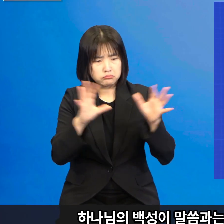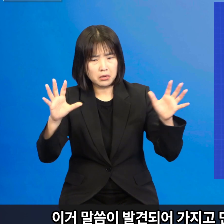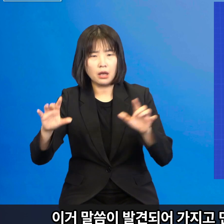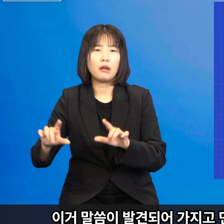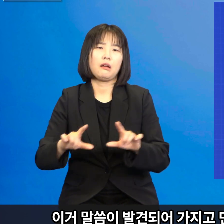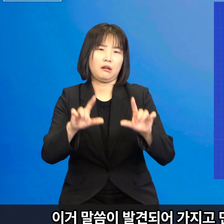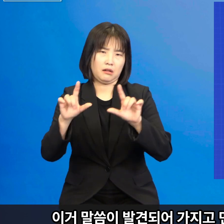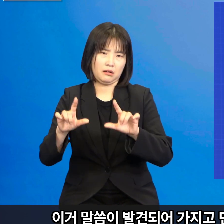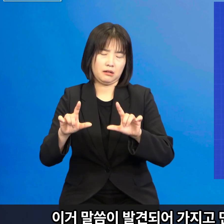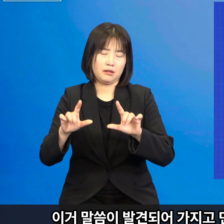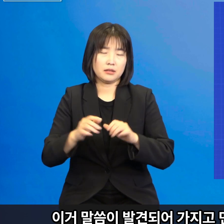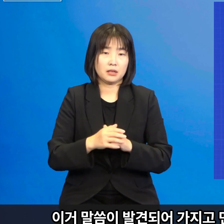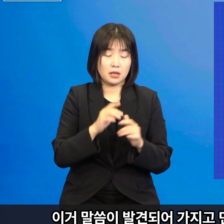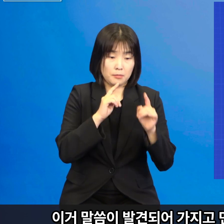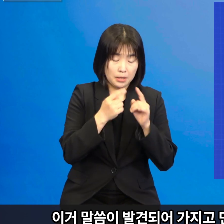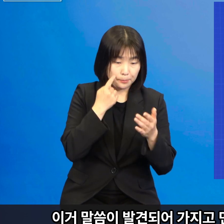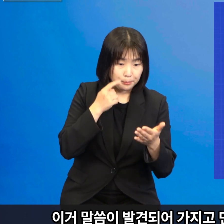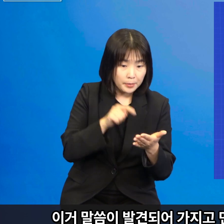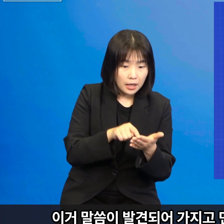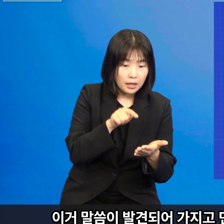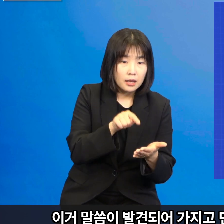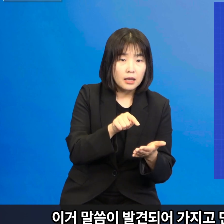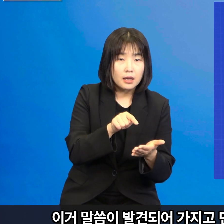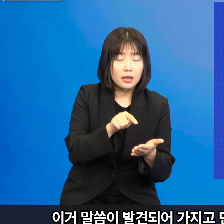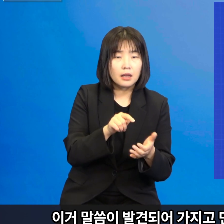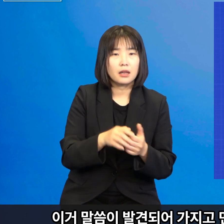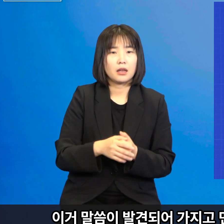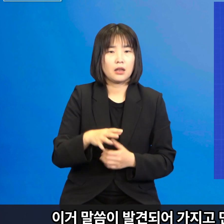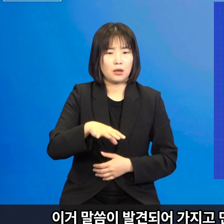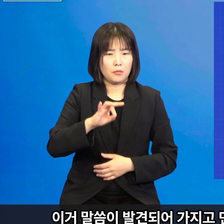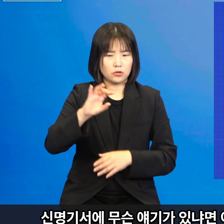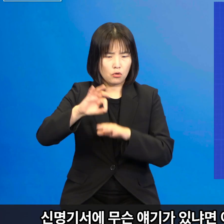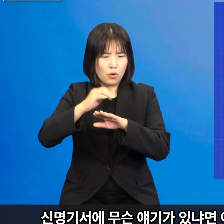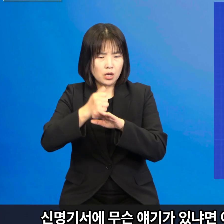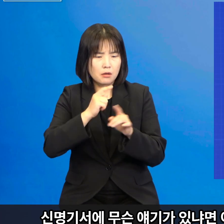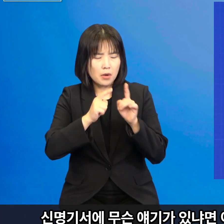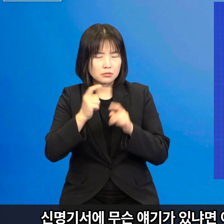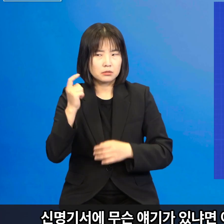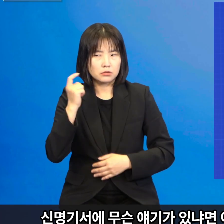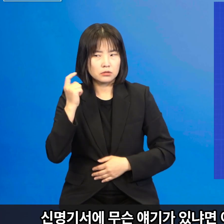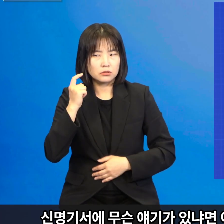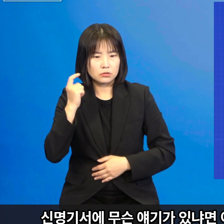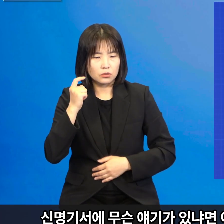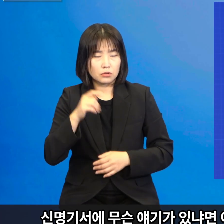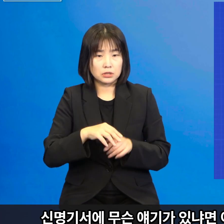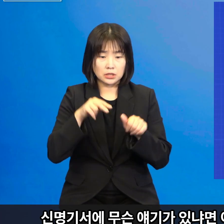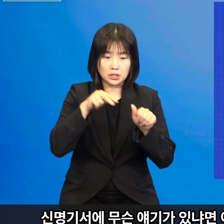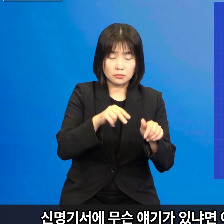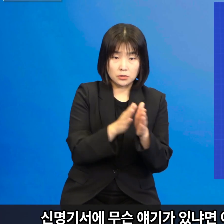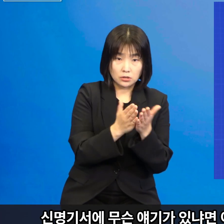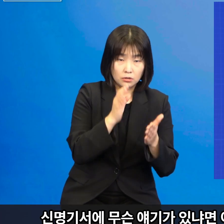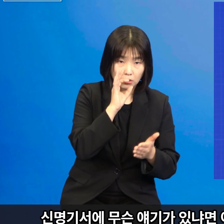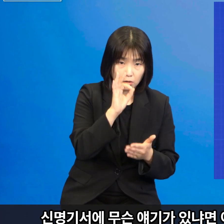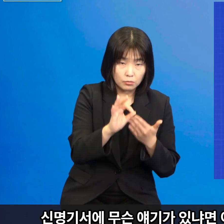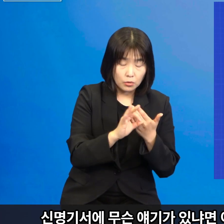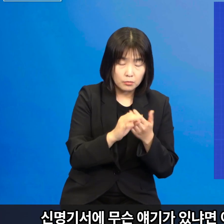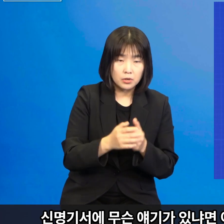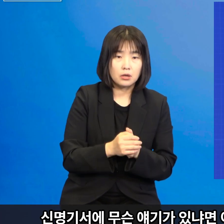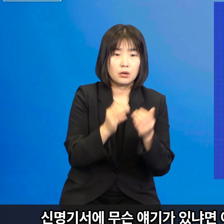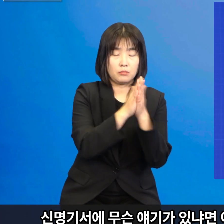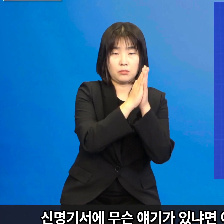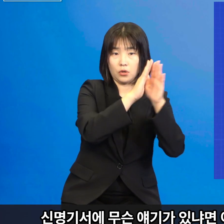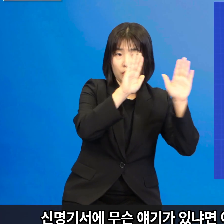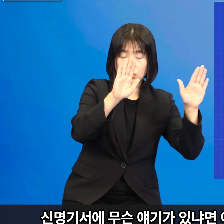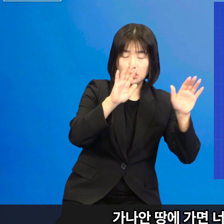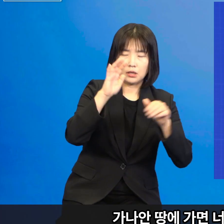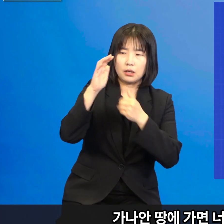살았습니다. 이 말씀이 발견되어 가지고 먼저 이제 왕이 그 말씀을 들어요. 신명기서에 무슨 얘기가 있냐면, 이제 모세가 하나님 말씀을